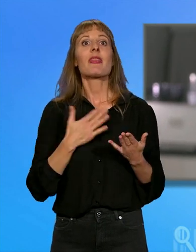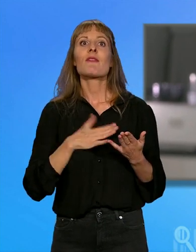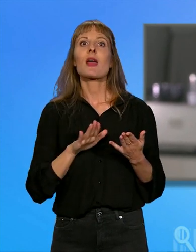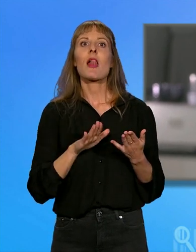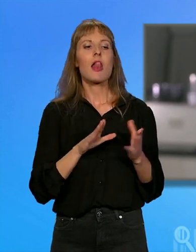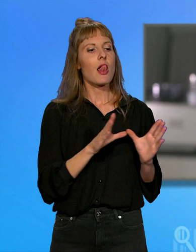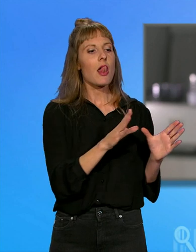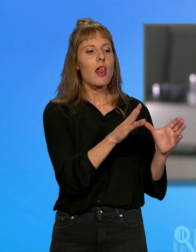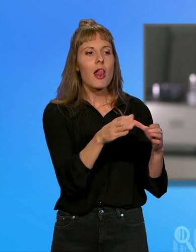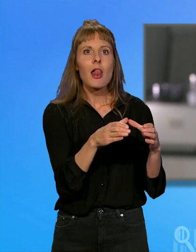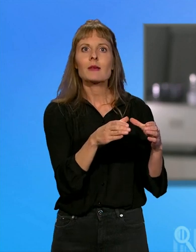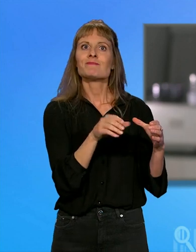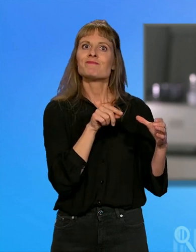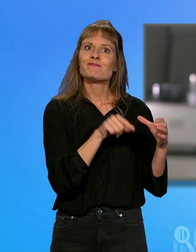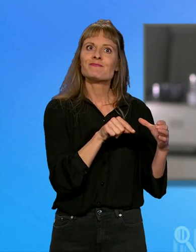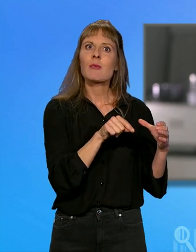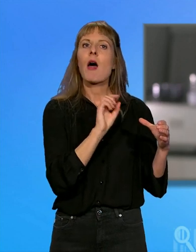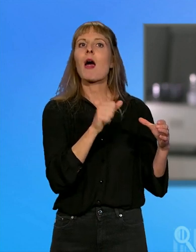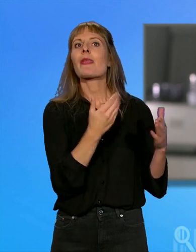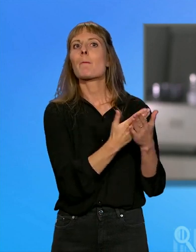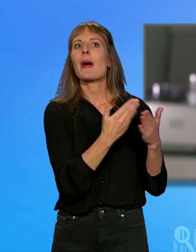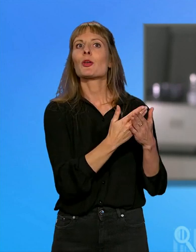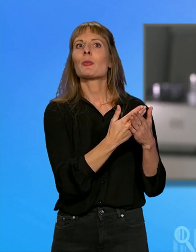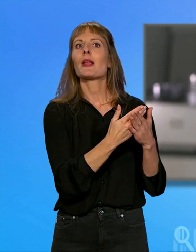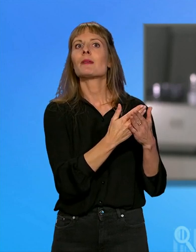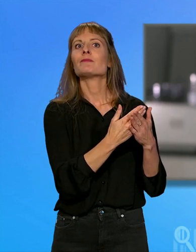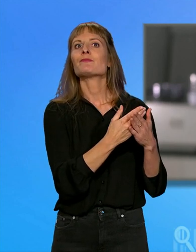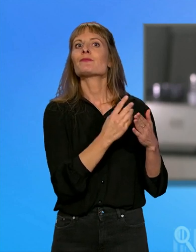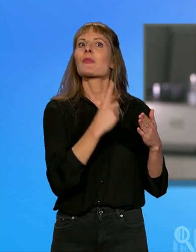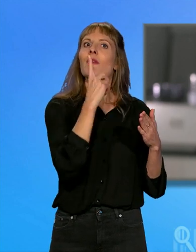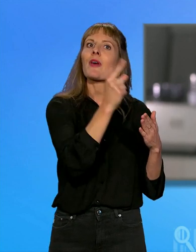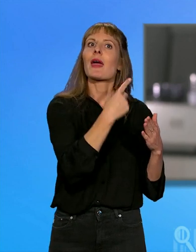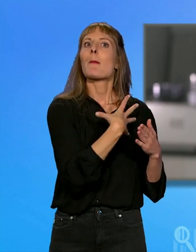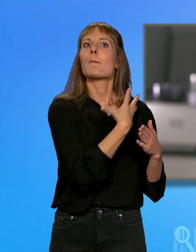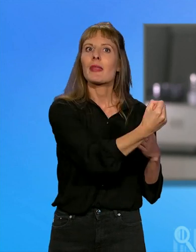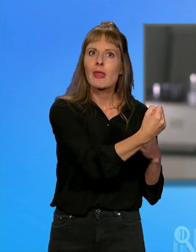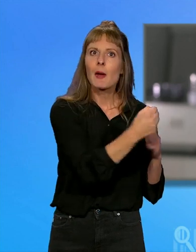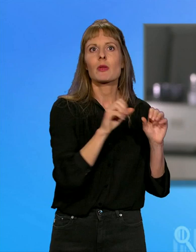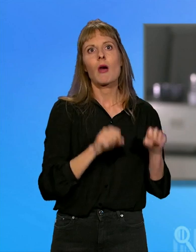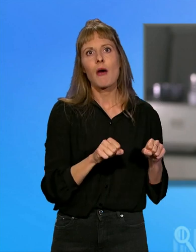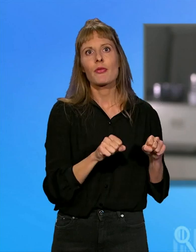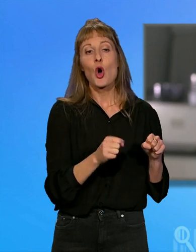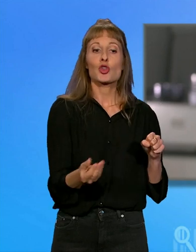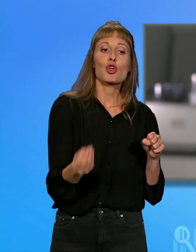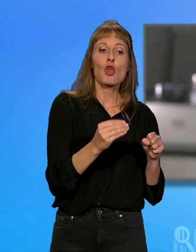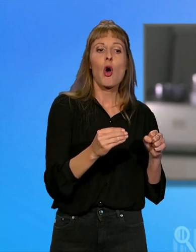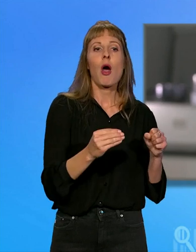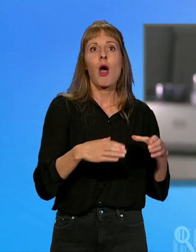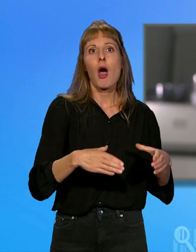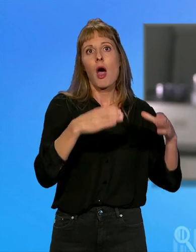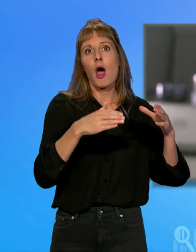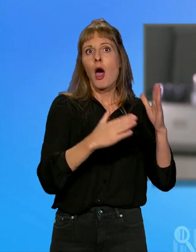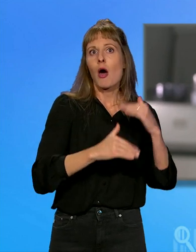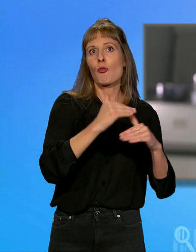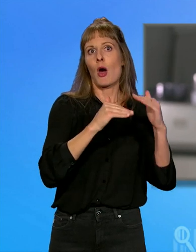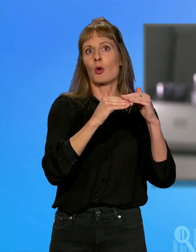möchte, was beispielsweise auch transportabel ist, was man mitnehmen könnte, was man einfach mal zusätzlich aufbauen könnte, dann würde sich auf jeden